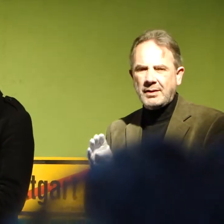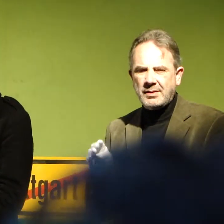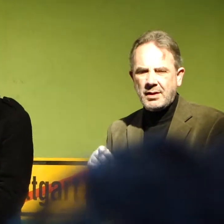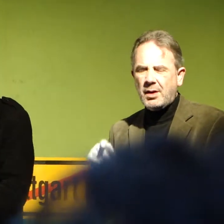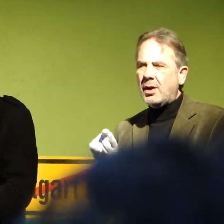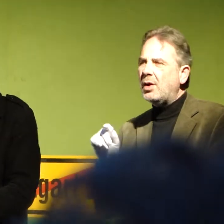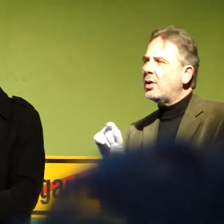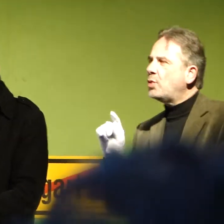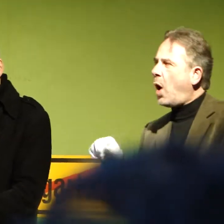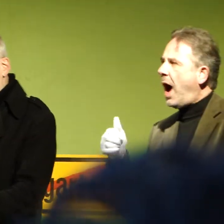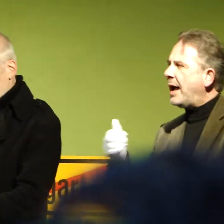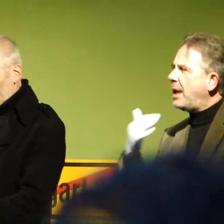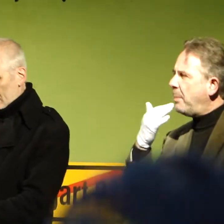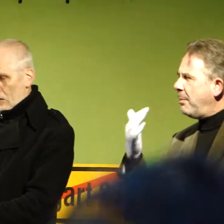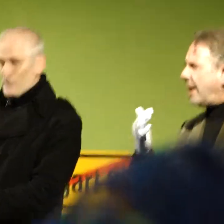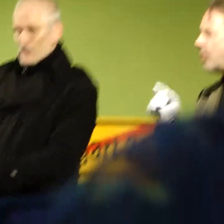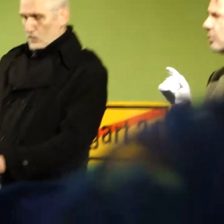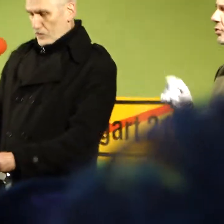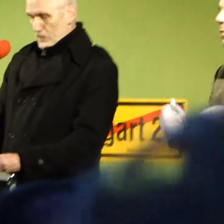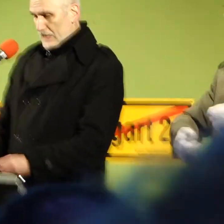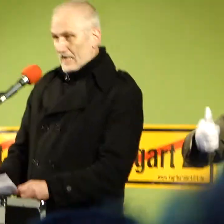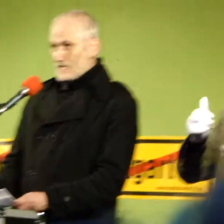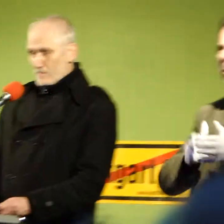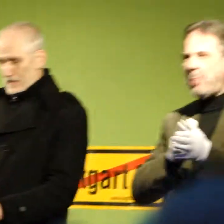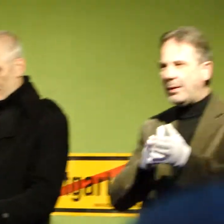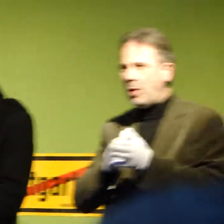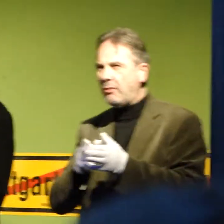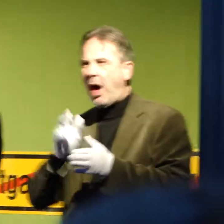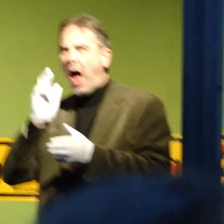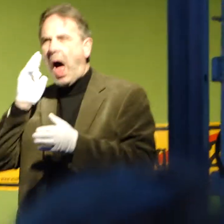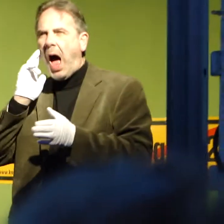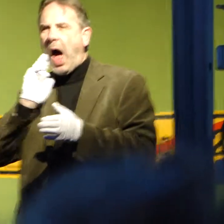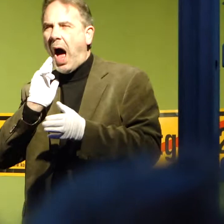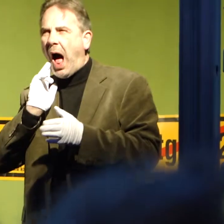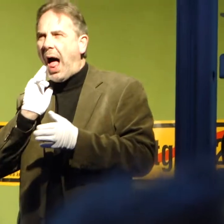umgegangen wird. Der alte Stuttgarter Hauptbahnhof und die Eisenbahn